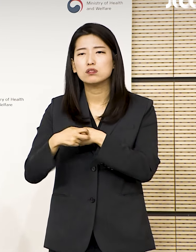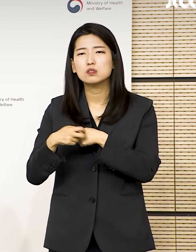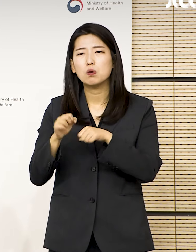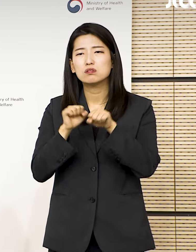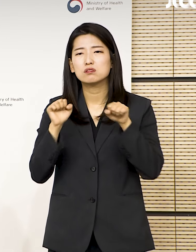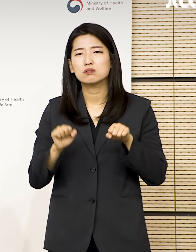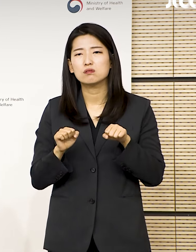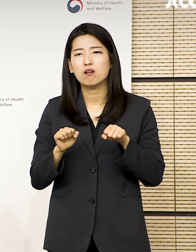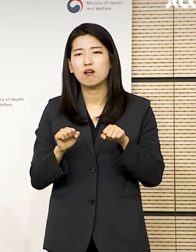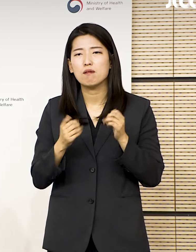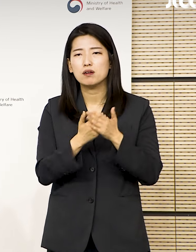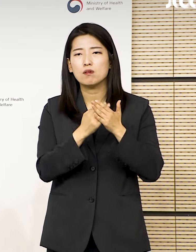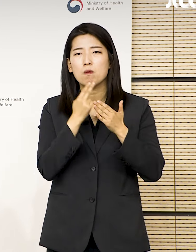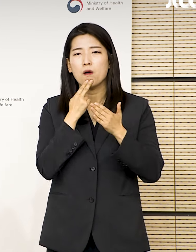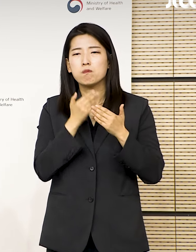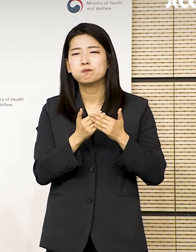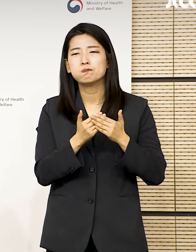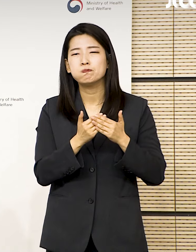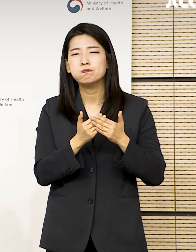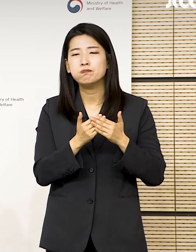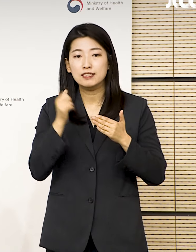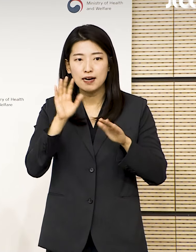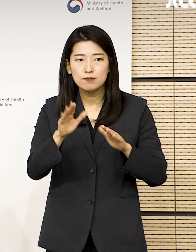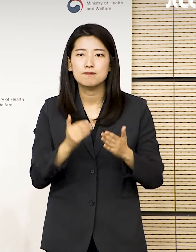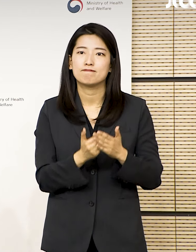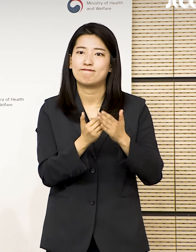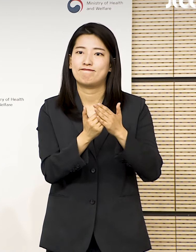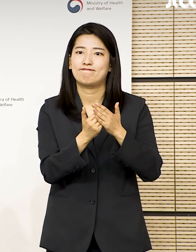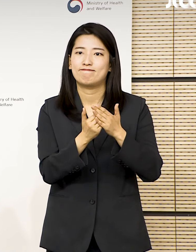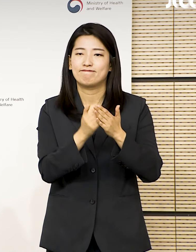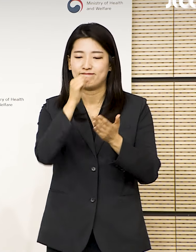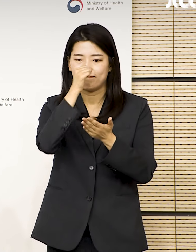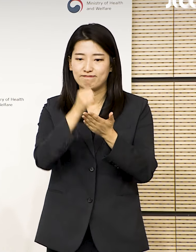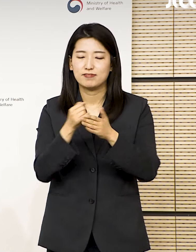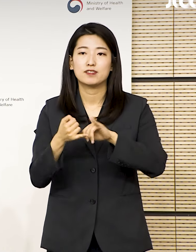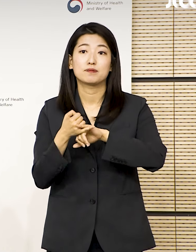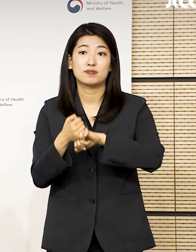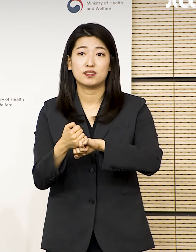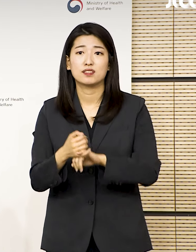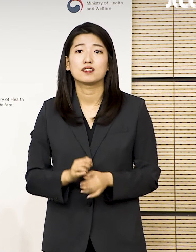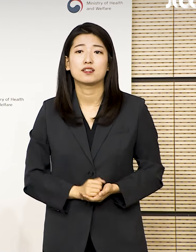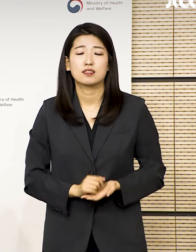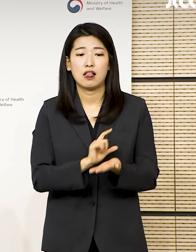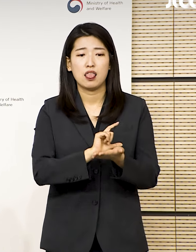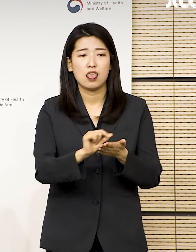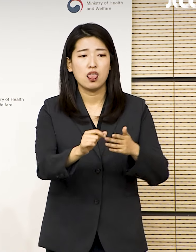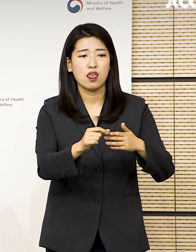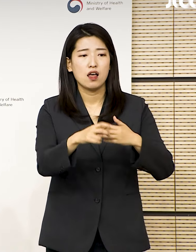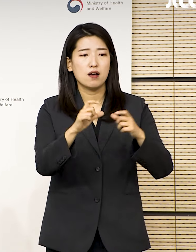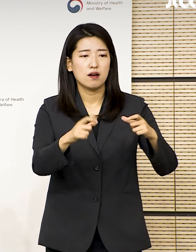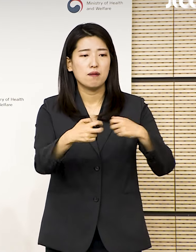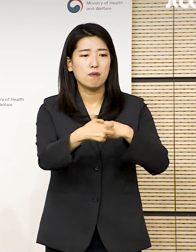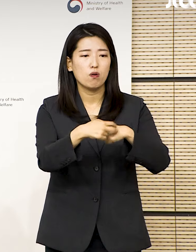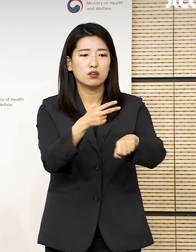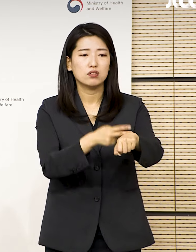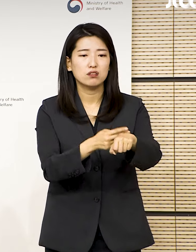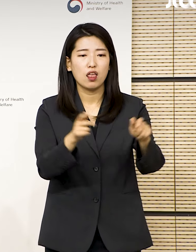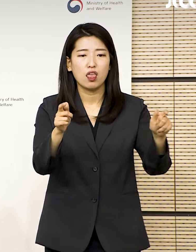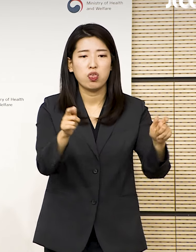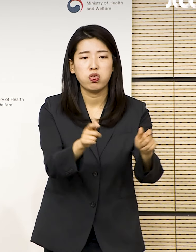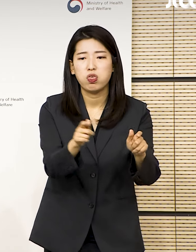외곡을 바로잡고 정상화 시키겠습니다 당면한 지역 필수 료의 위기를 개산한 것뿐 아니라